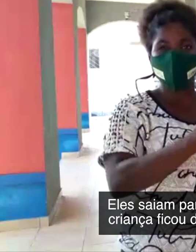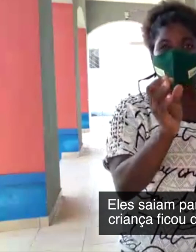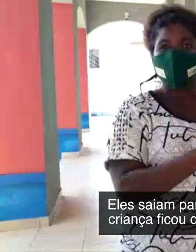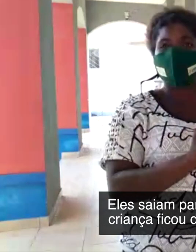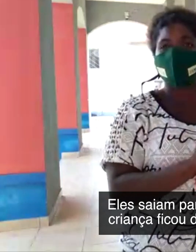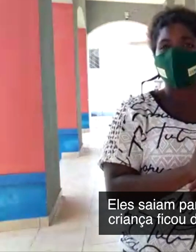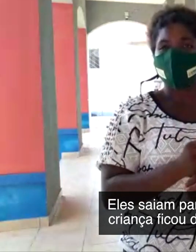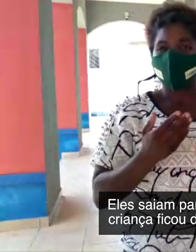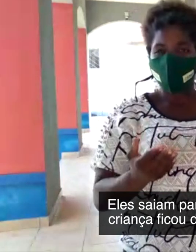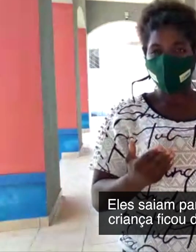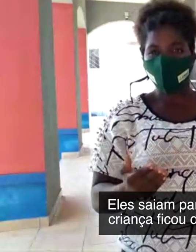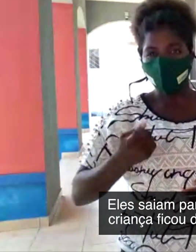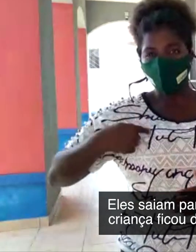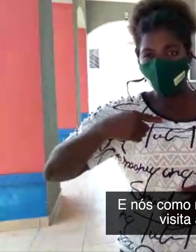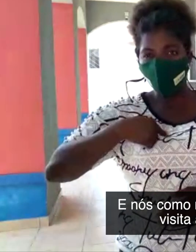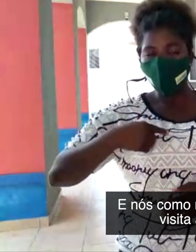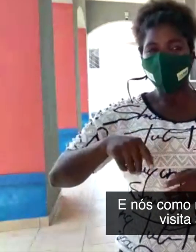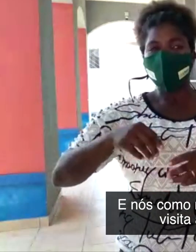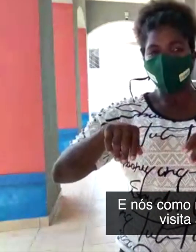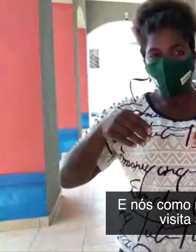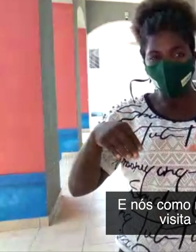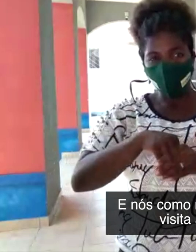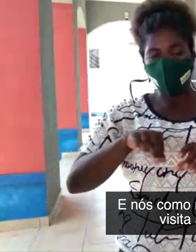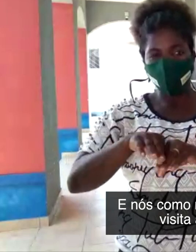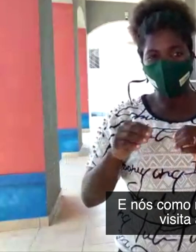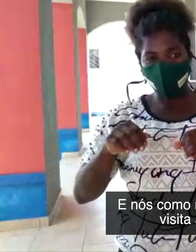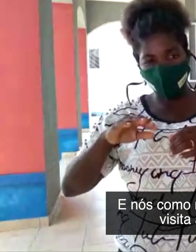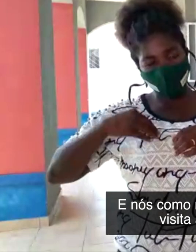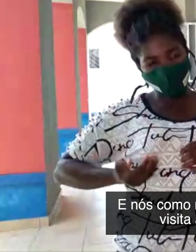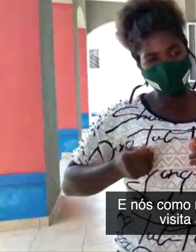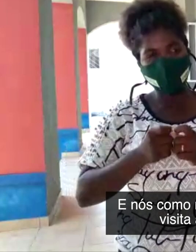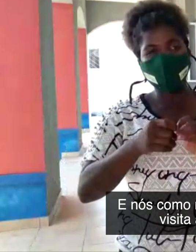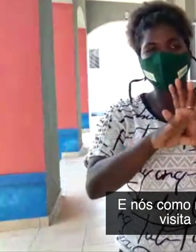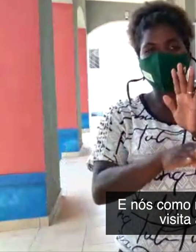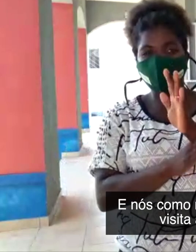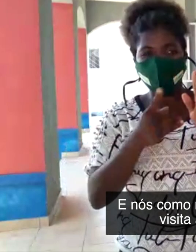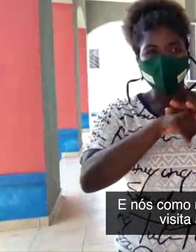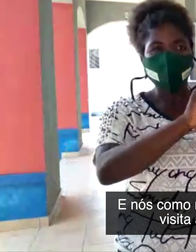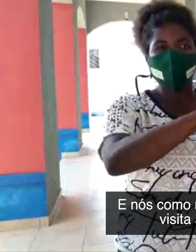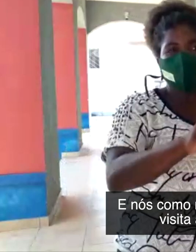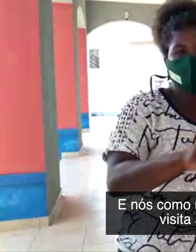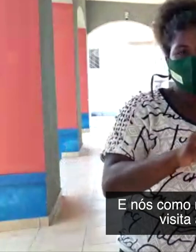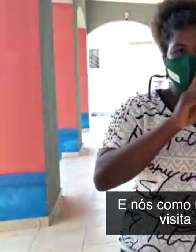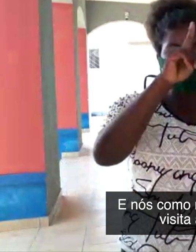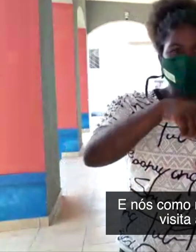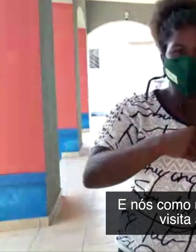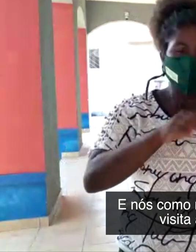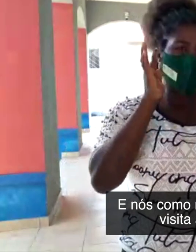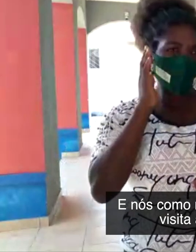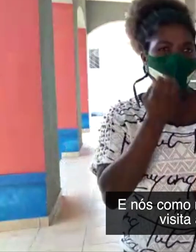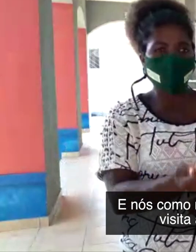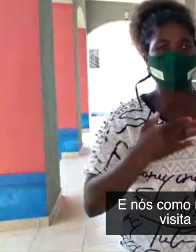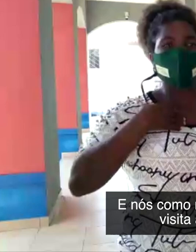ficou doente e sem nenhum cuidado. E nós, como membros, fomos fazer uma